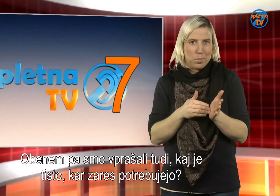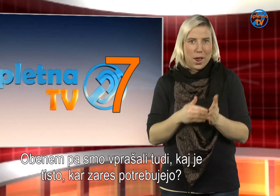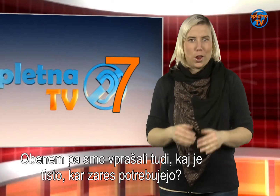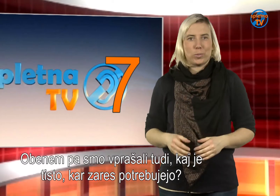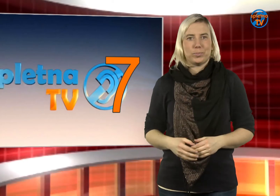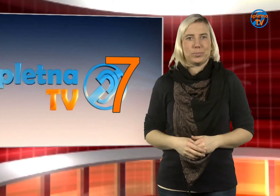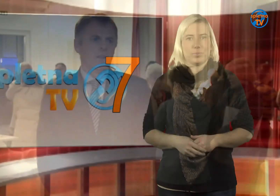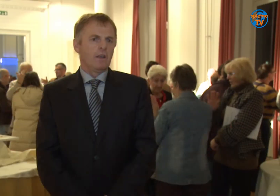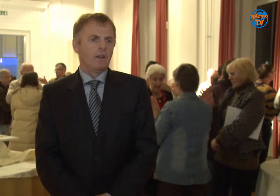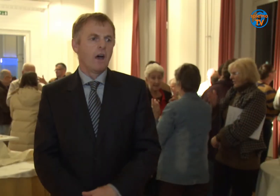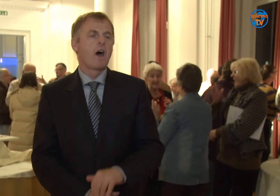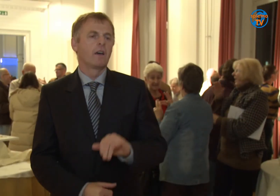potrebujejo.